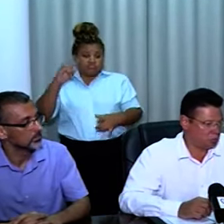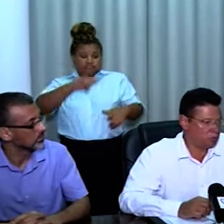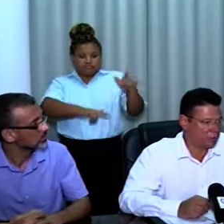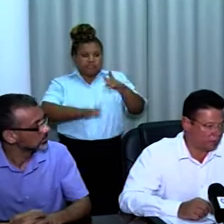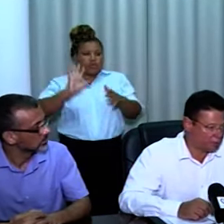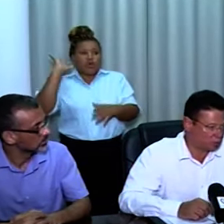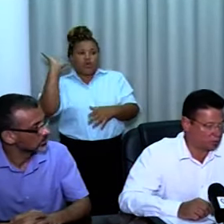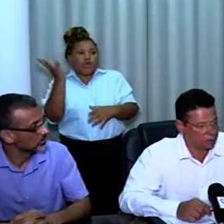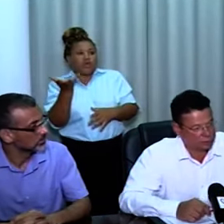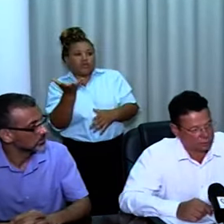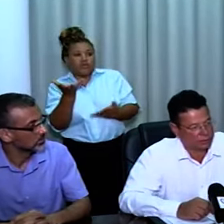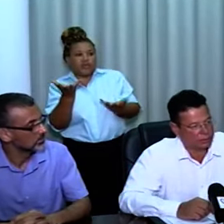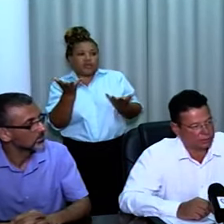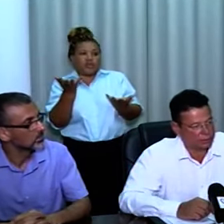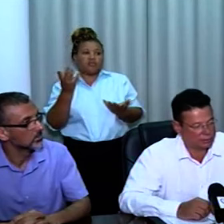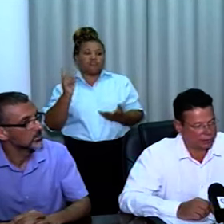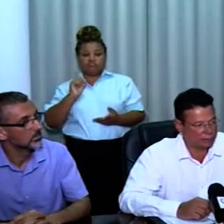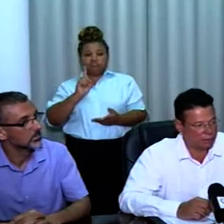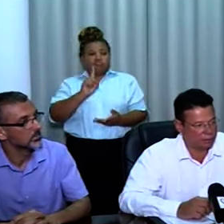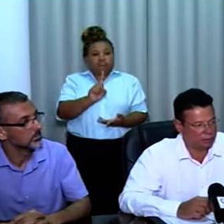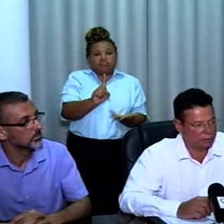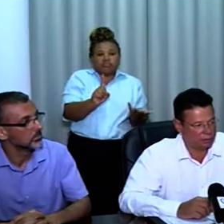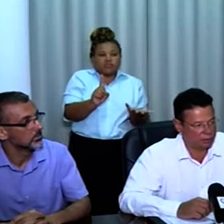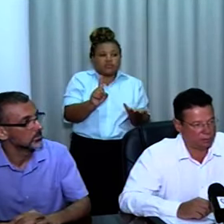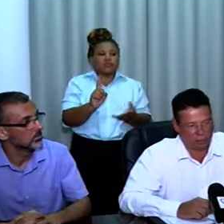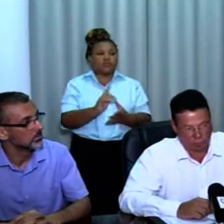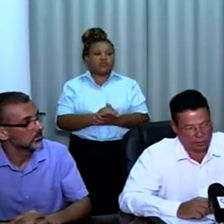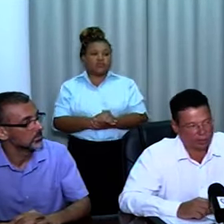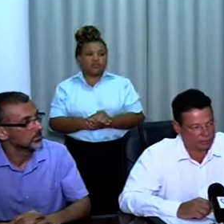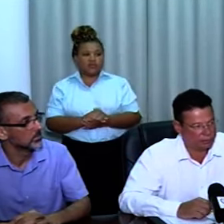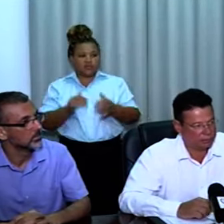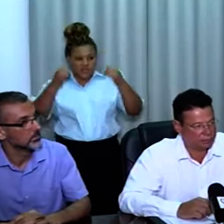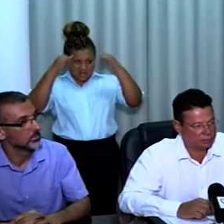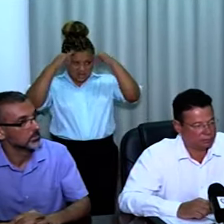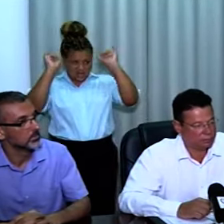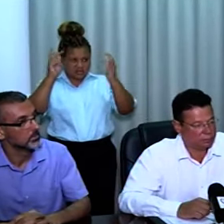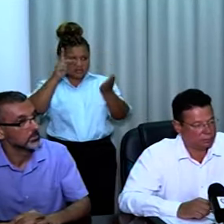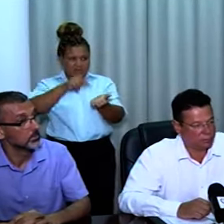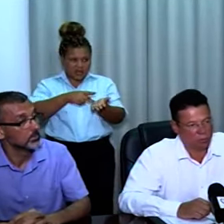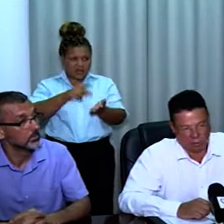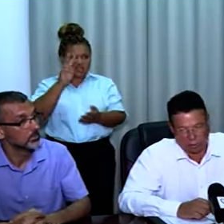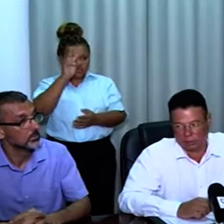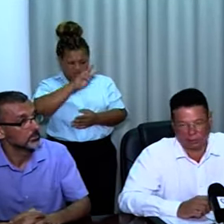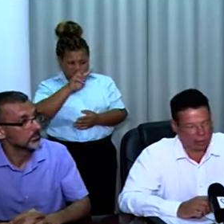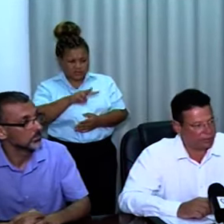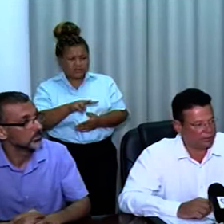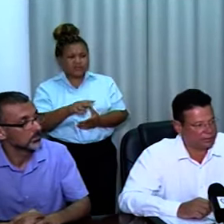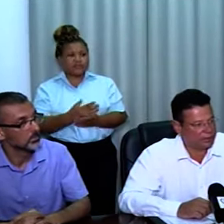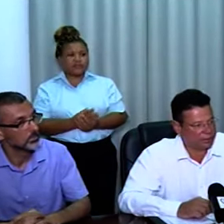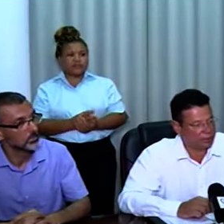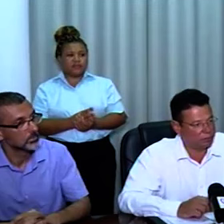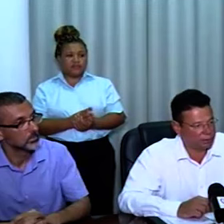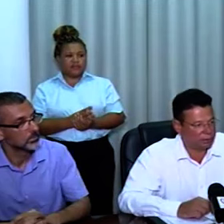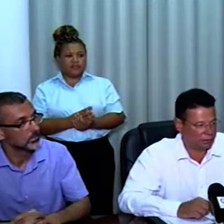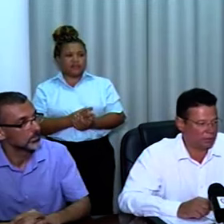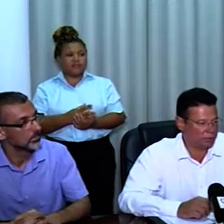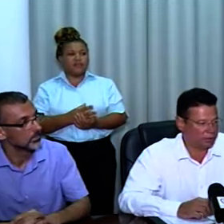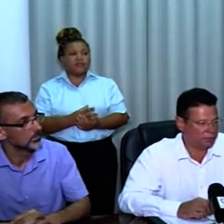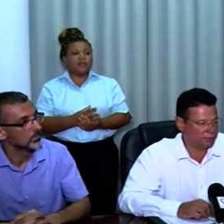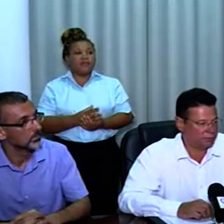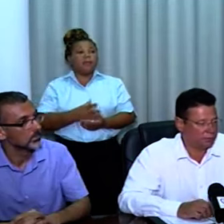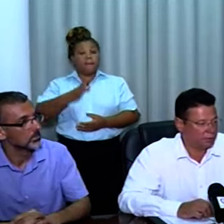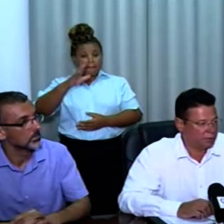Si vous avez besoin d'un autre dans ce traitement que l'hôpital. Vous pouvez aller sans mal? Non, pour aller dans la facilité qui nous met à côté. Vous pouvez